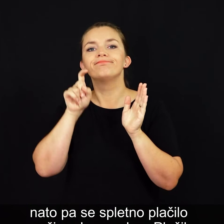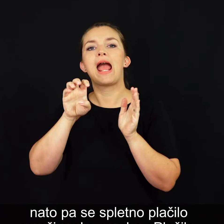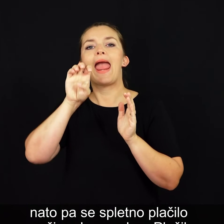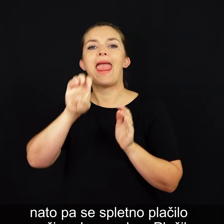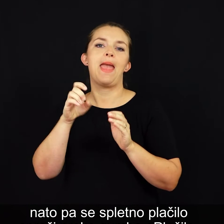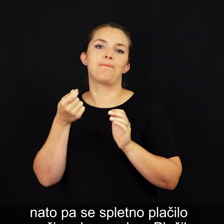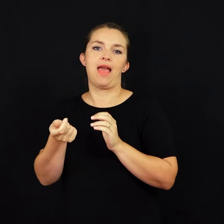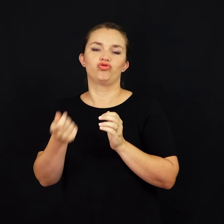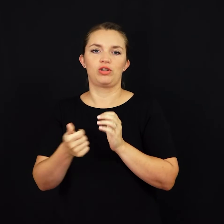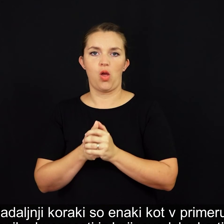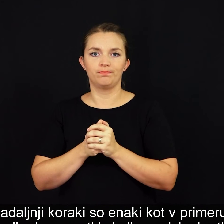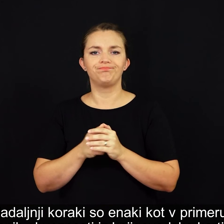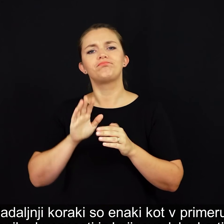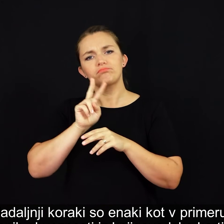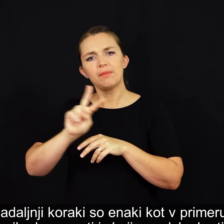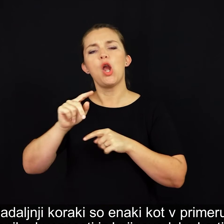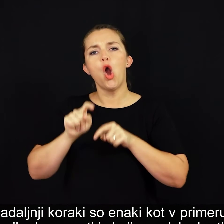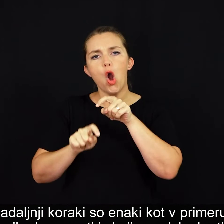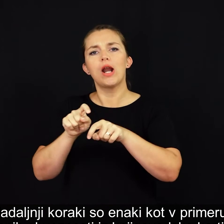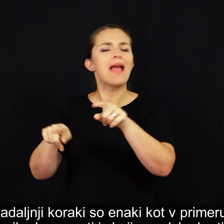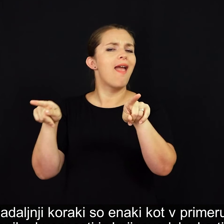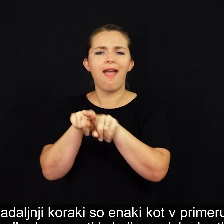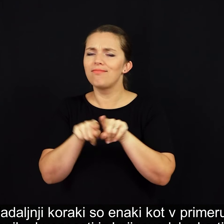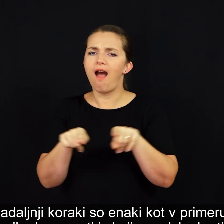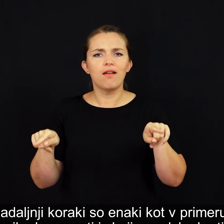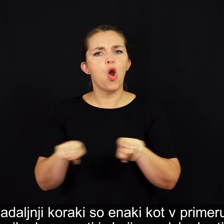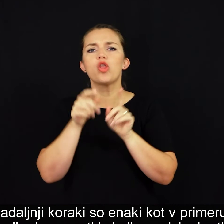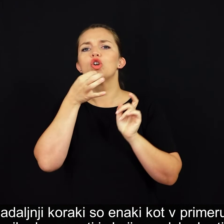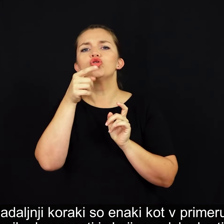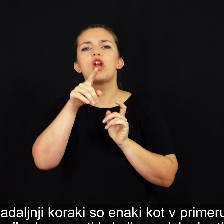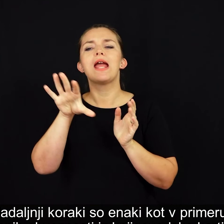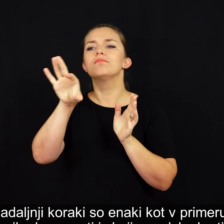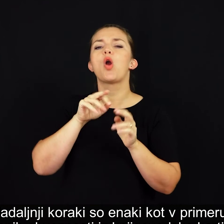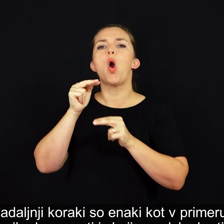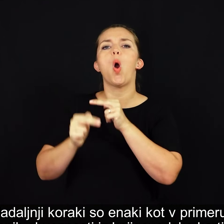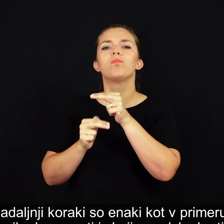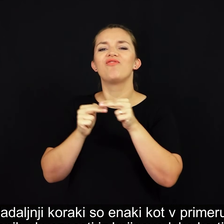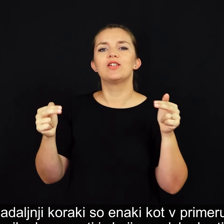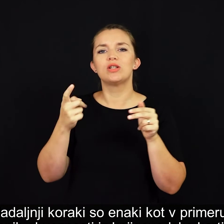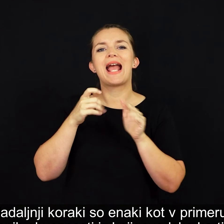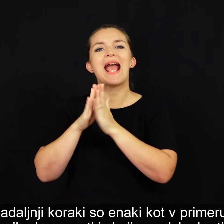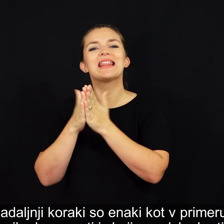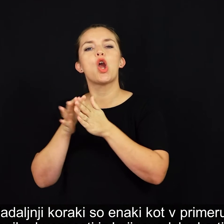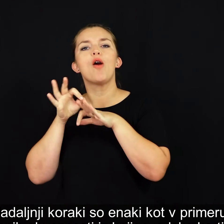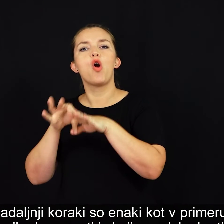E-plačilo. Nadaljnji koraki so enaki kot v primeru izbranih obveznosti iz knjigovodske